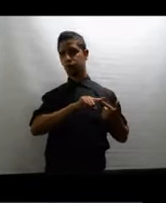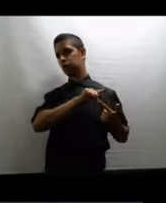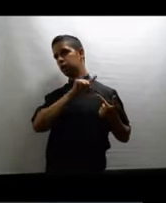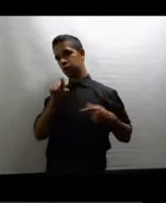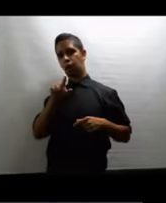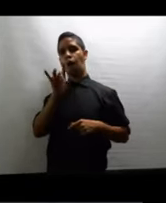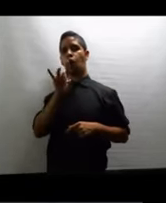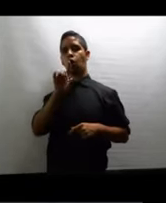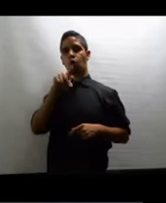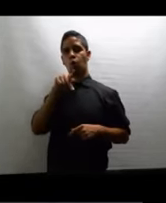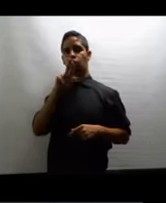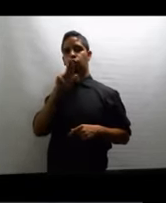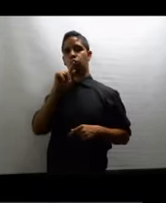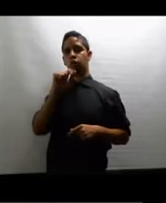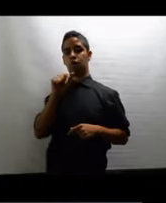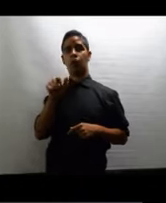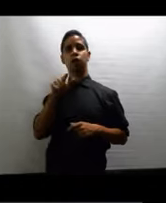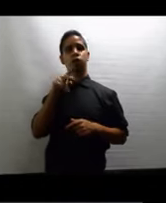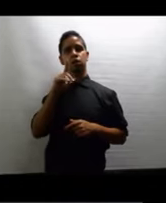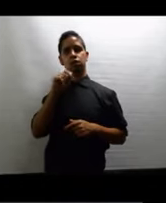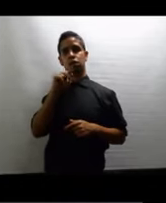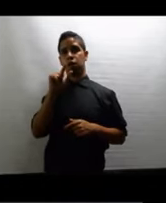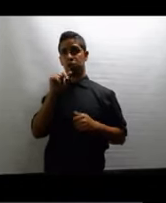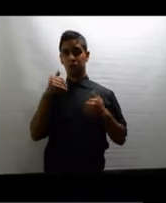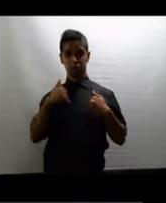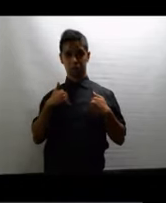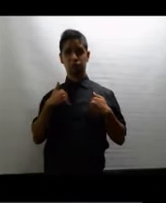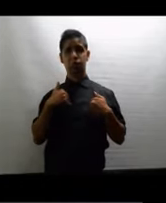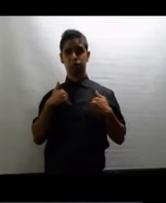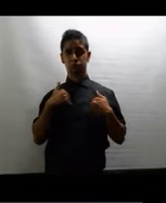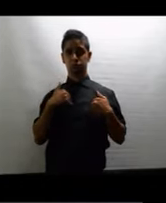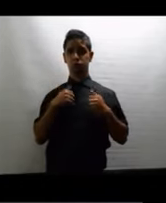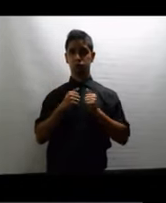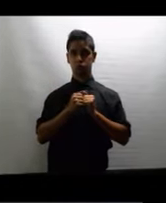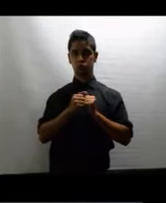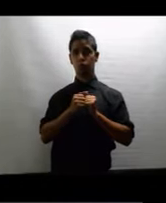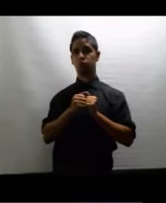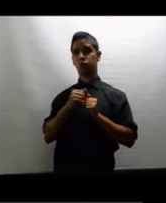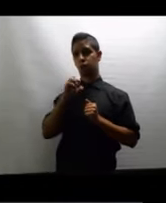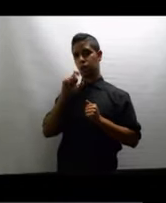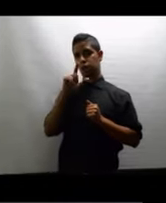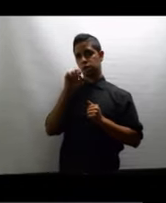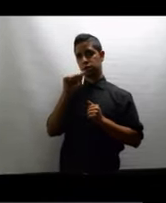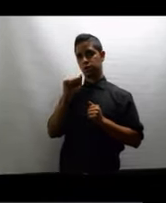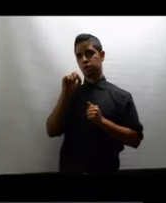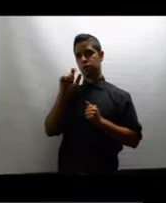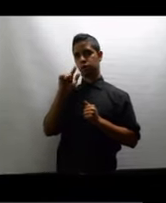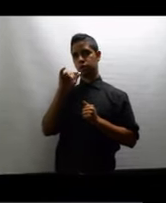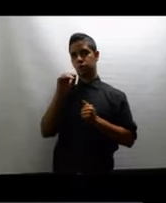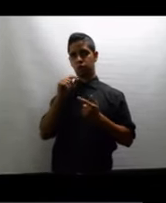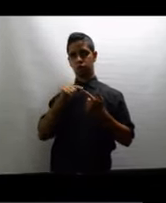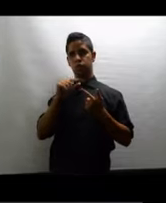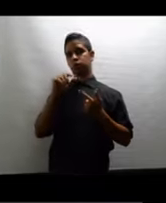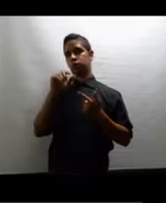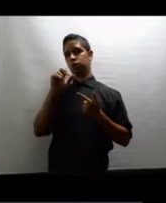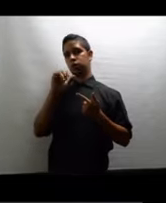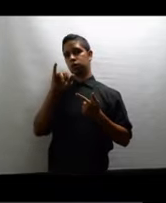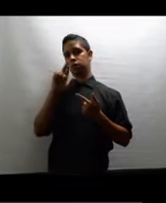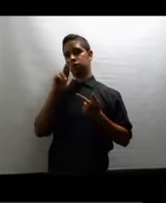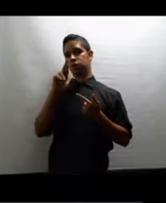Puertas. En la danza había espectáculo musical con Elsa Rivera Salgado y Aidy Irizarry.